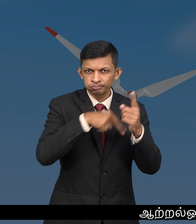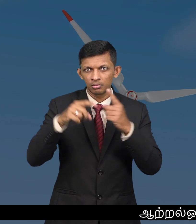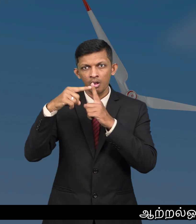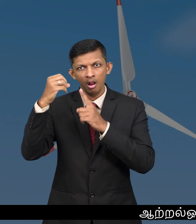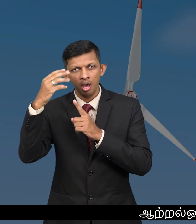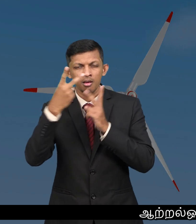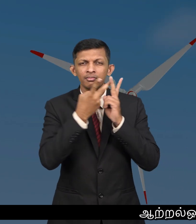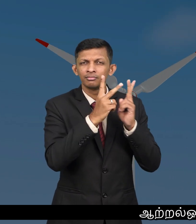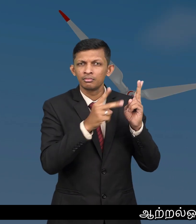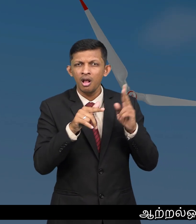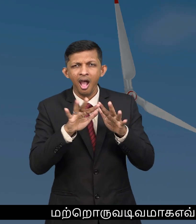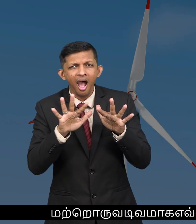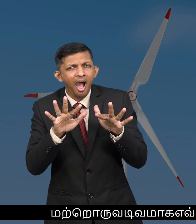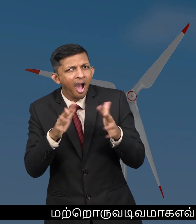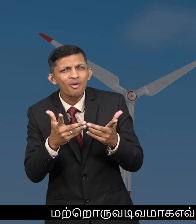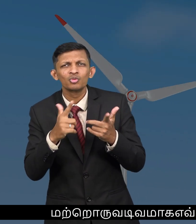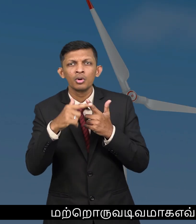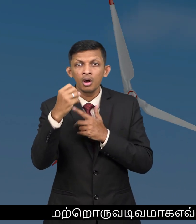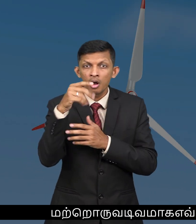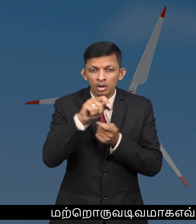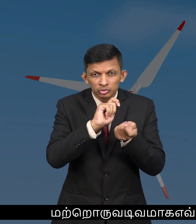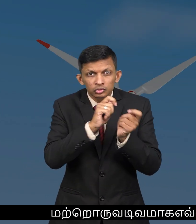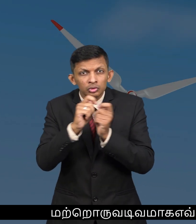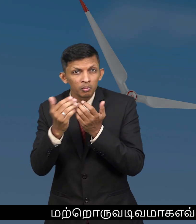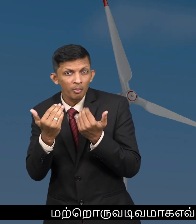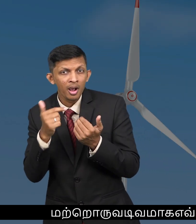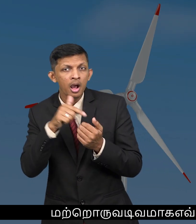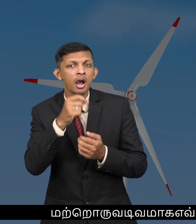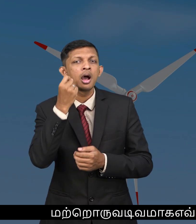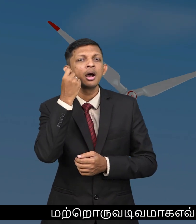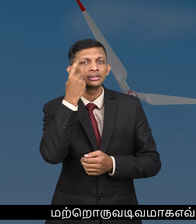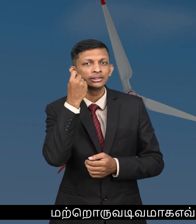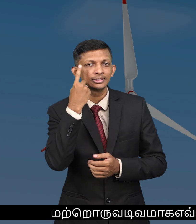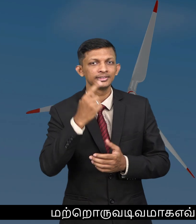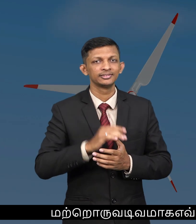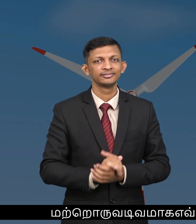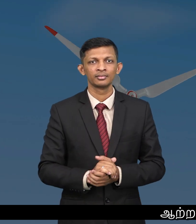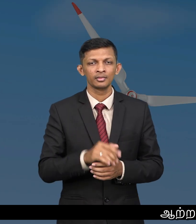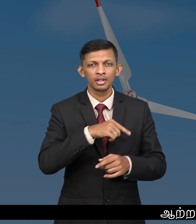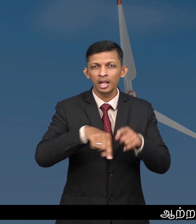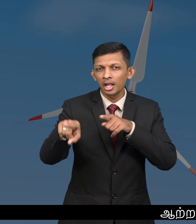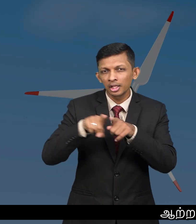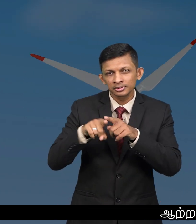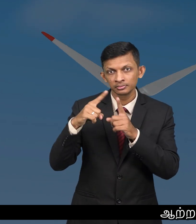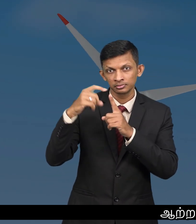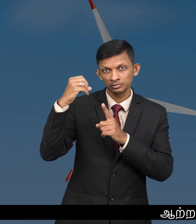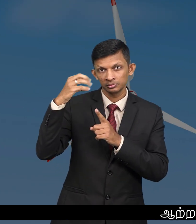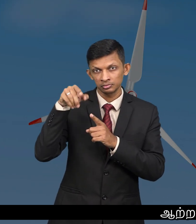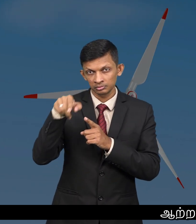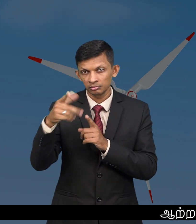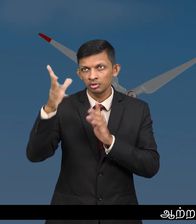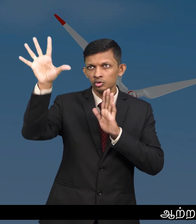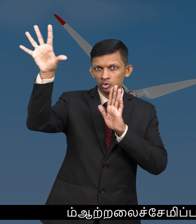ஆற்றல் ஒரு வடிவத்திலிருந்து மற்றொரு வடிவமாக எவ்வாறு மாறுகிறது என்பதை அறிதல். ஆற்றல் சேமிப்பு